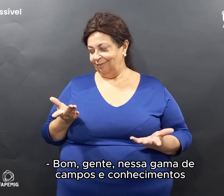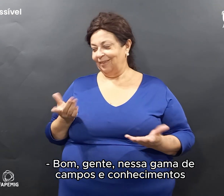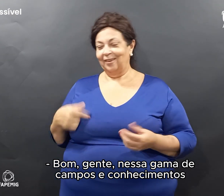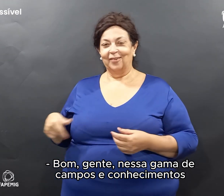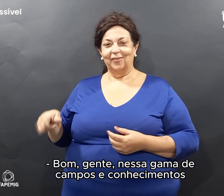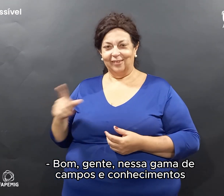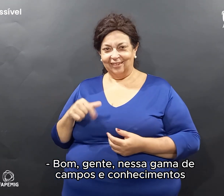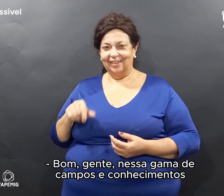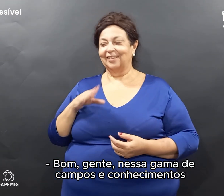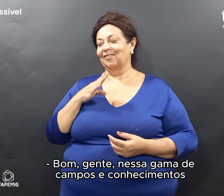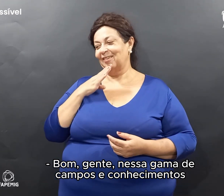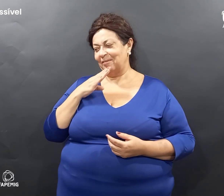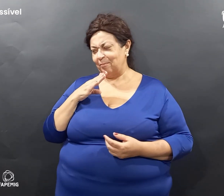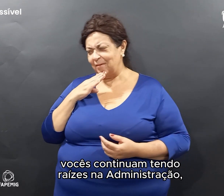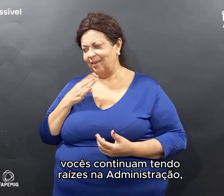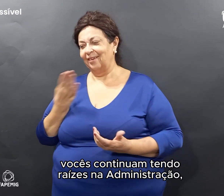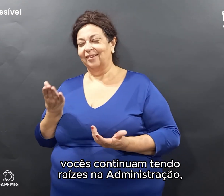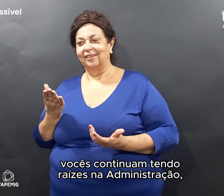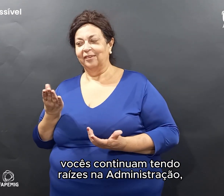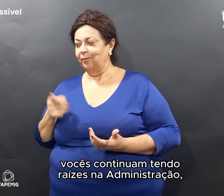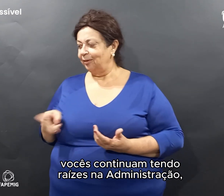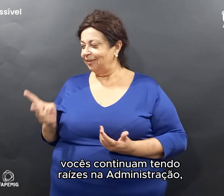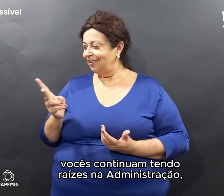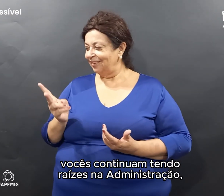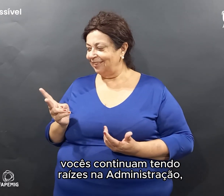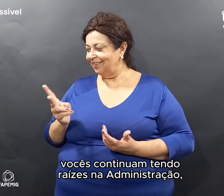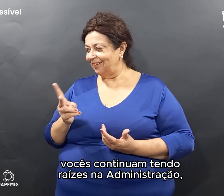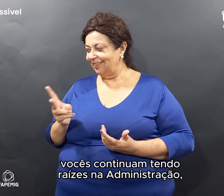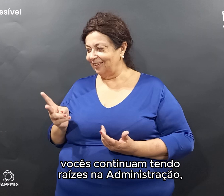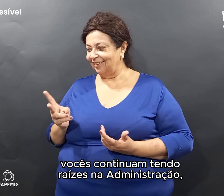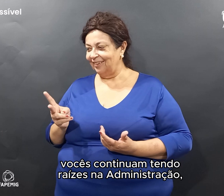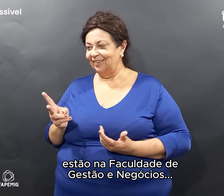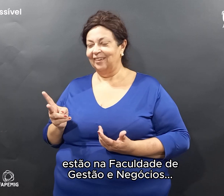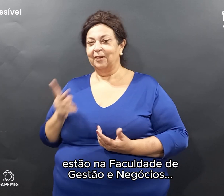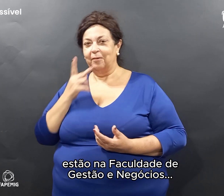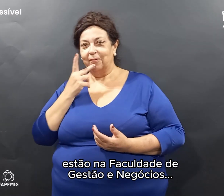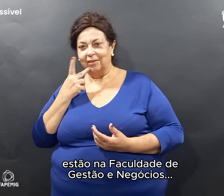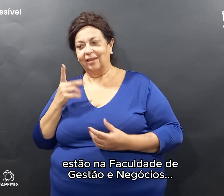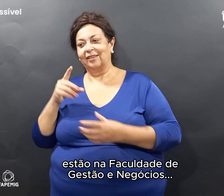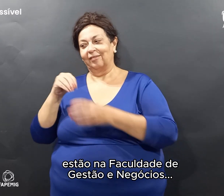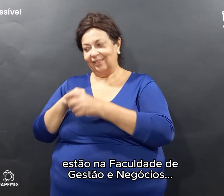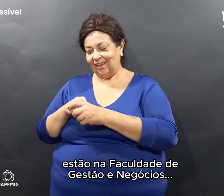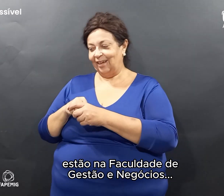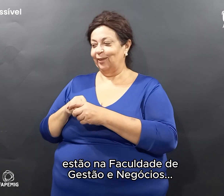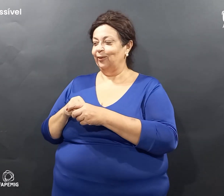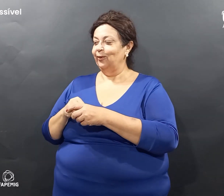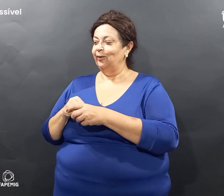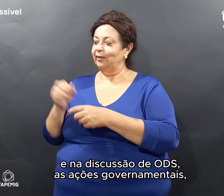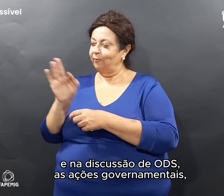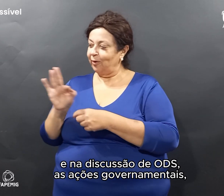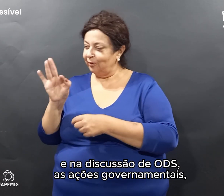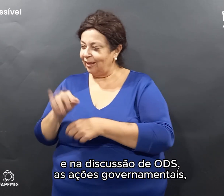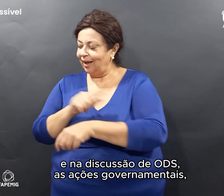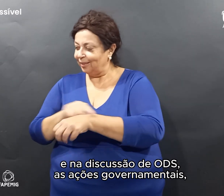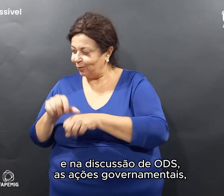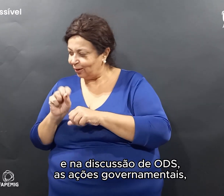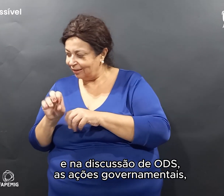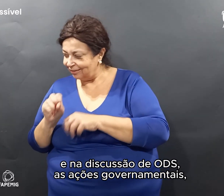de conhecimentos, vocês continuam tendo raízes na administração, estão na Faculdade de Gestão de Negócios. E na discussão de ODS,